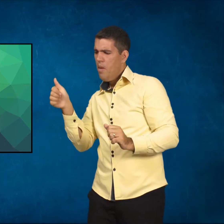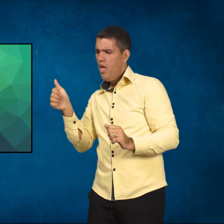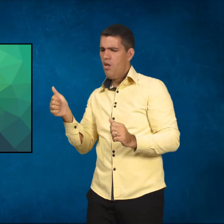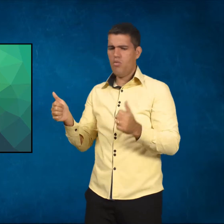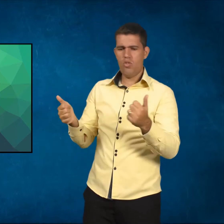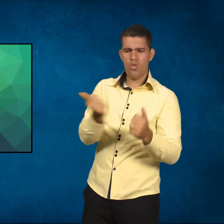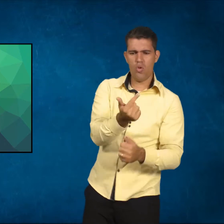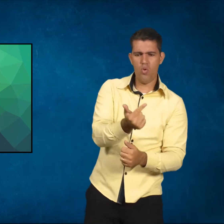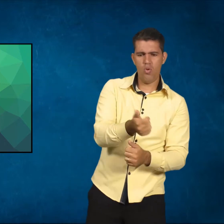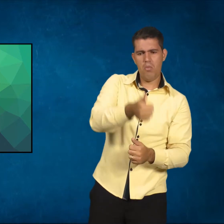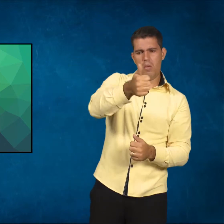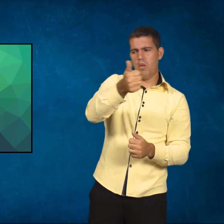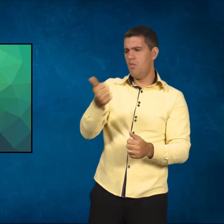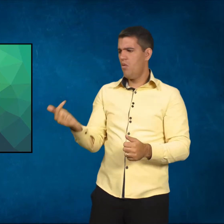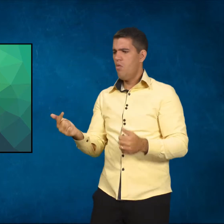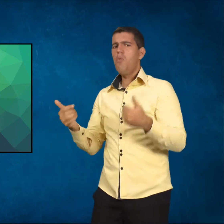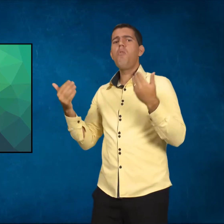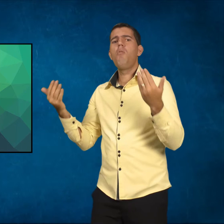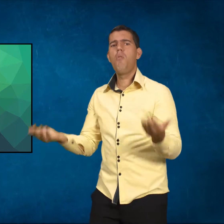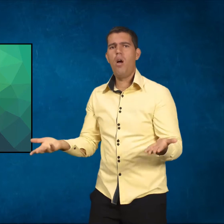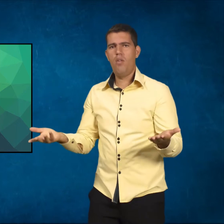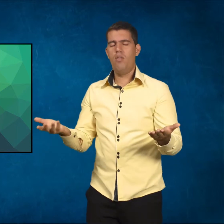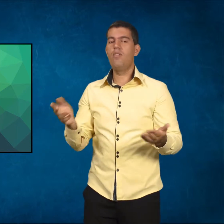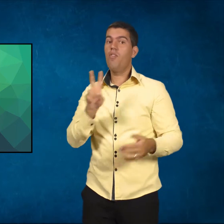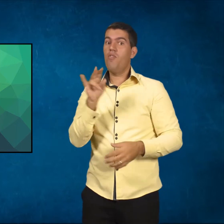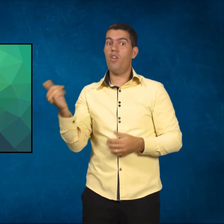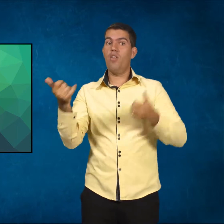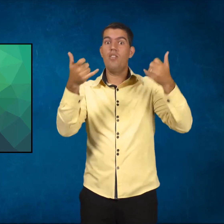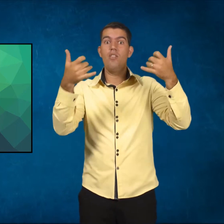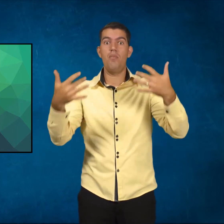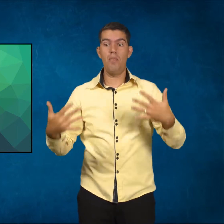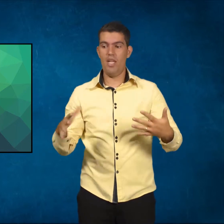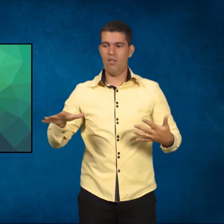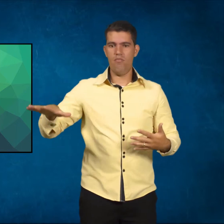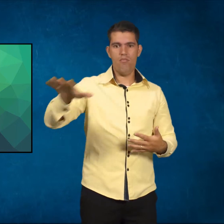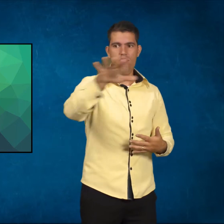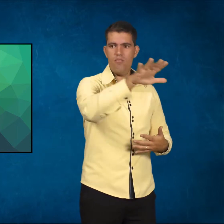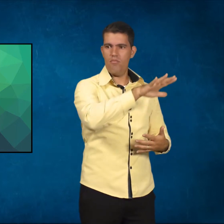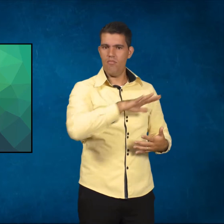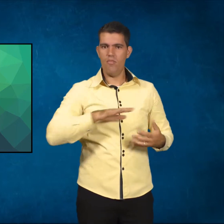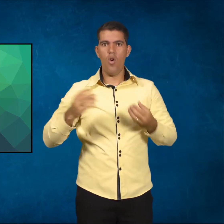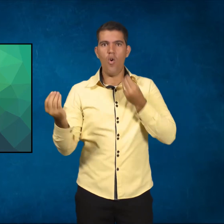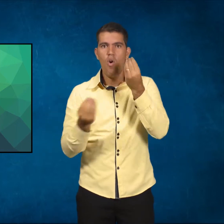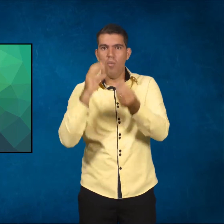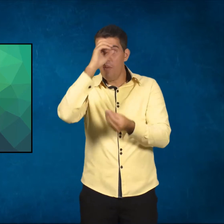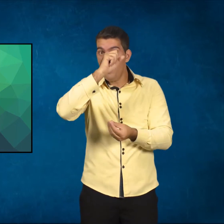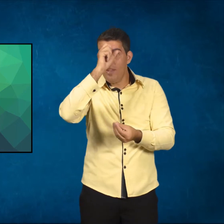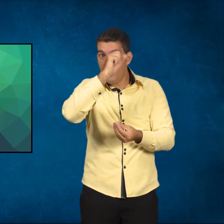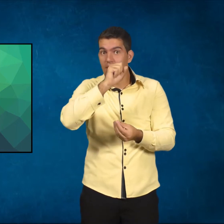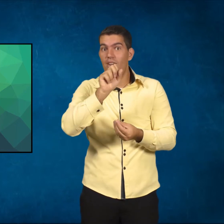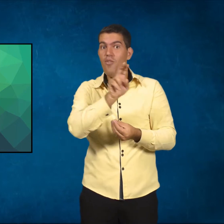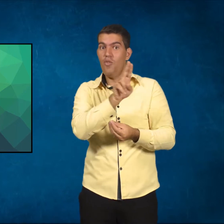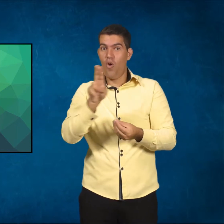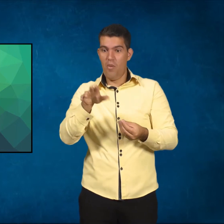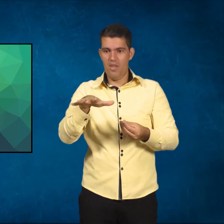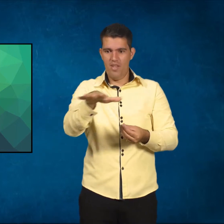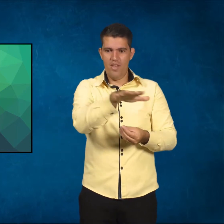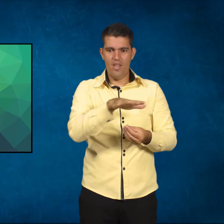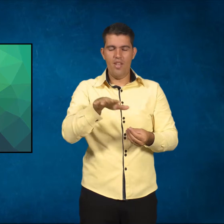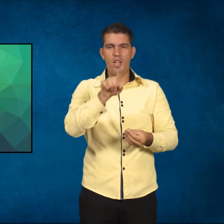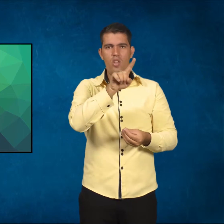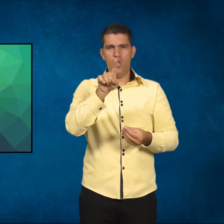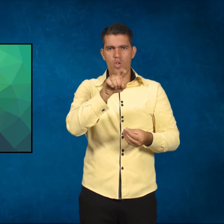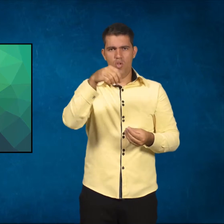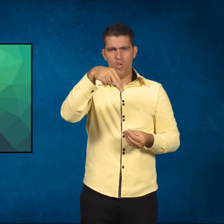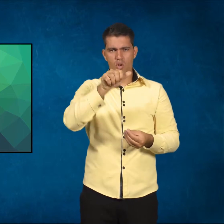junto ou não, ele sugere uma dimensão do aprendizado escolar. E aí ele dá o nome de zona de